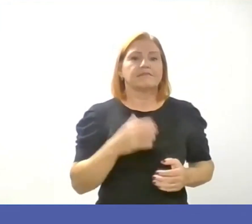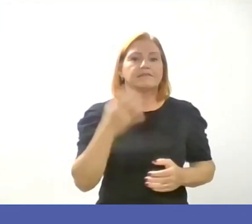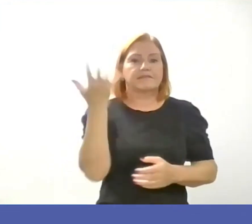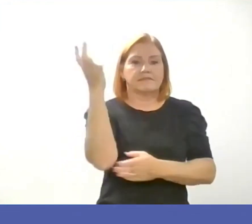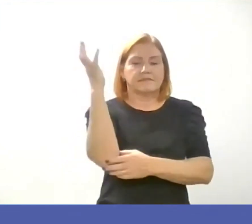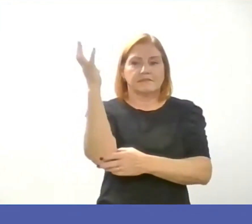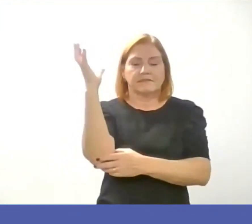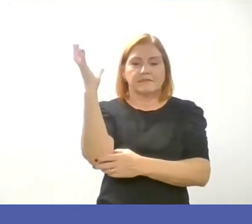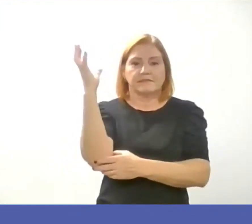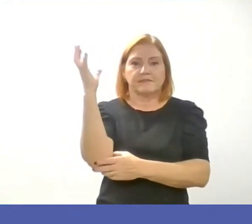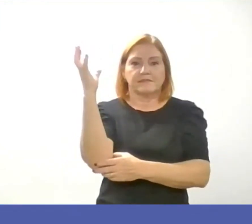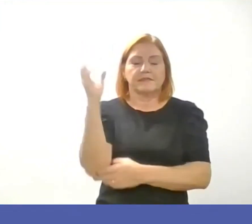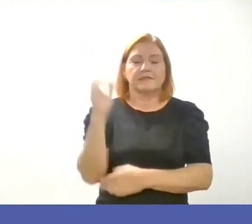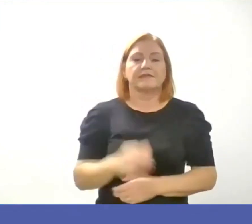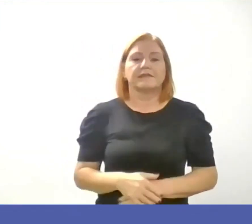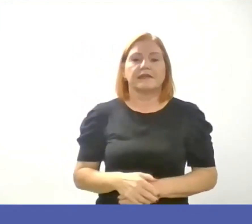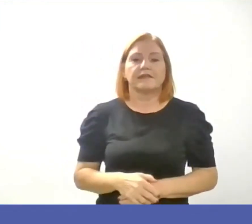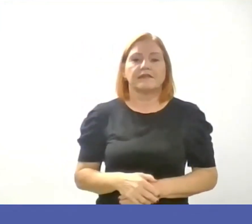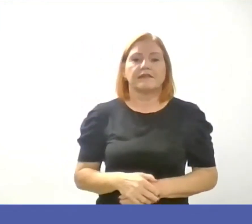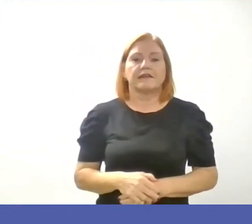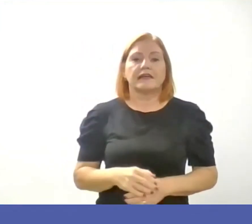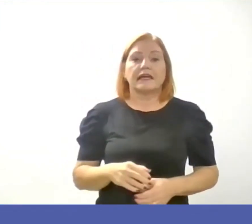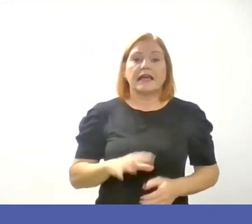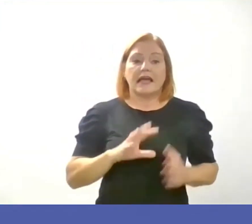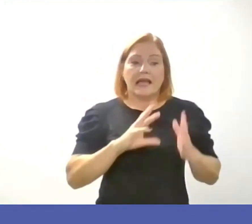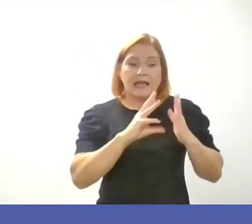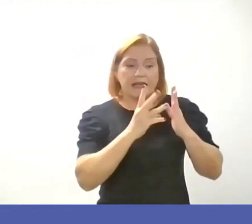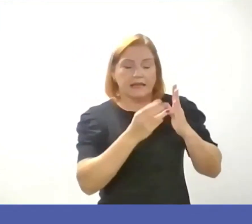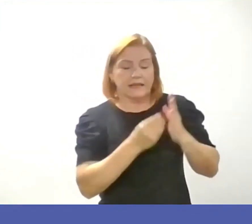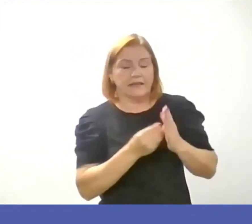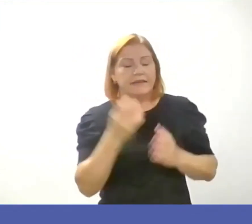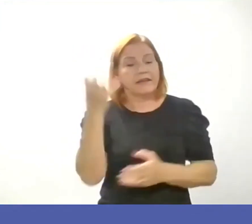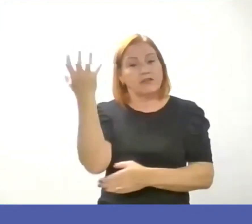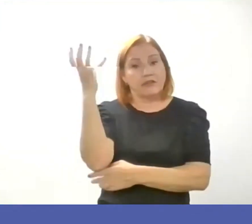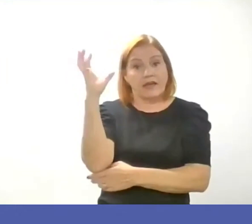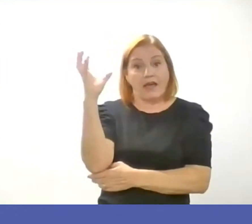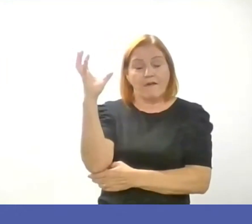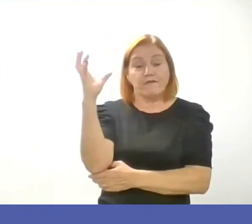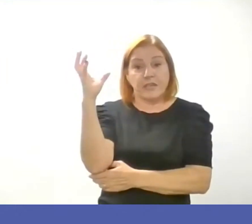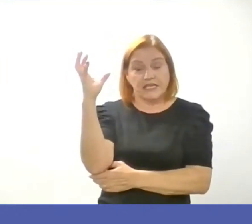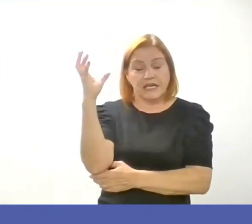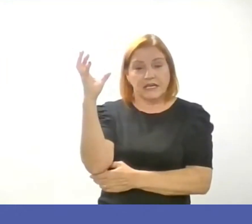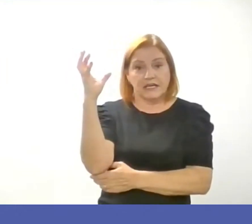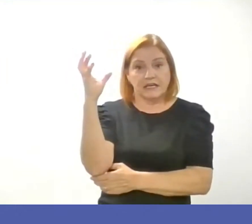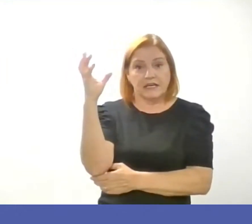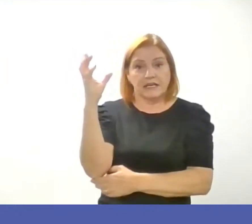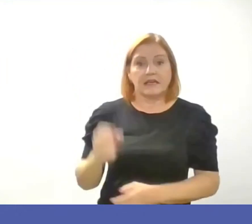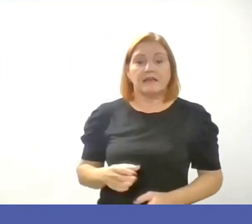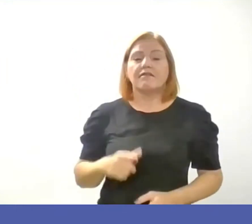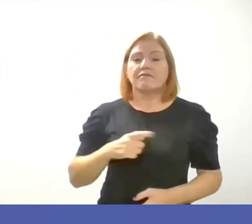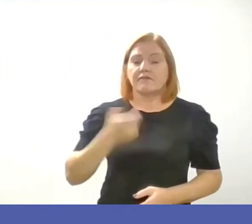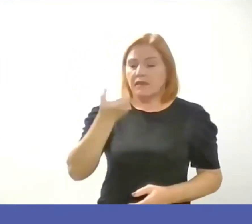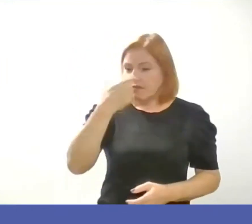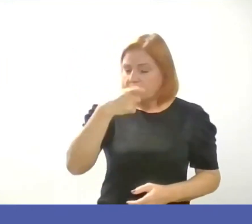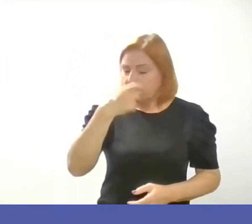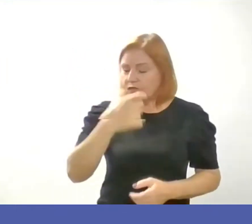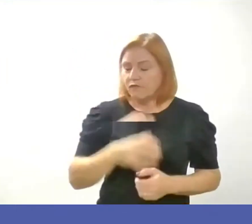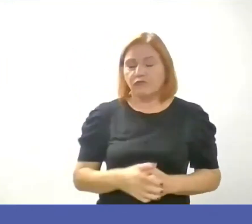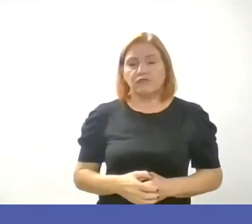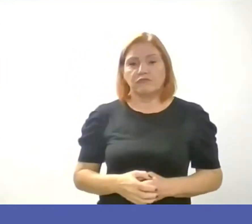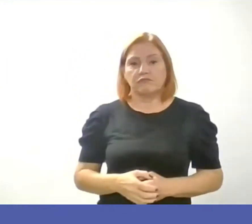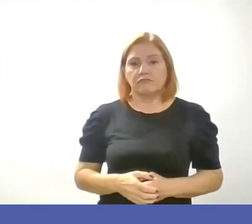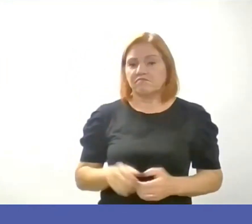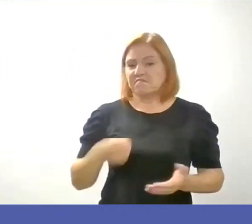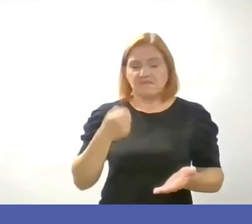Irmãos, a igreja é sua vinha. E essa vinha tem que dar fruto. Ninguém gasta, ninguém investe,